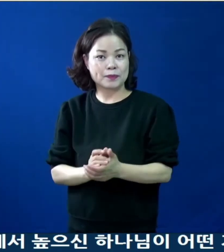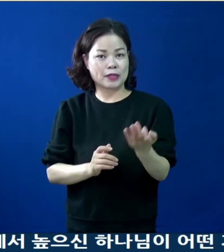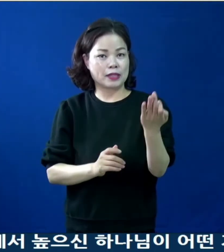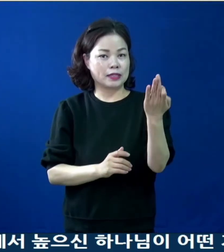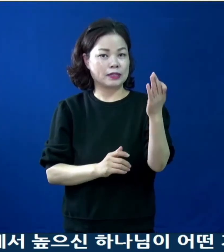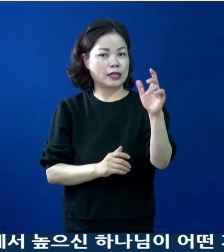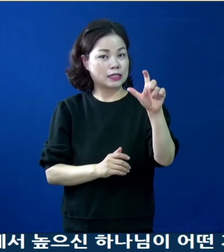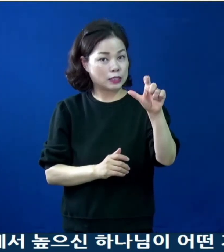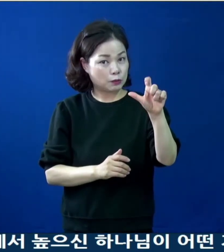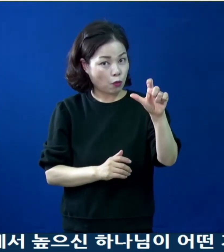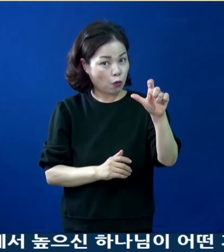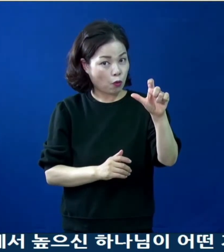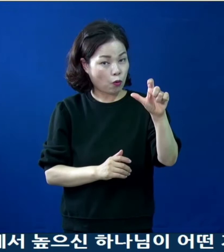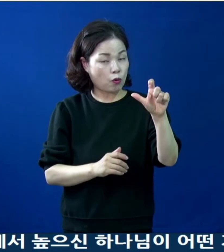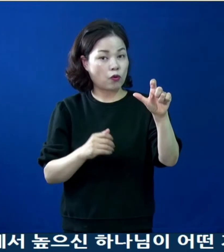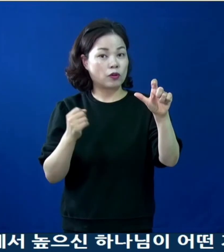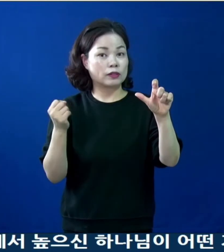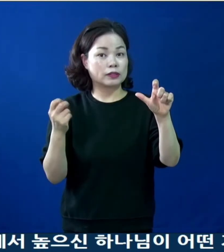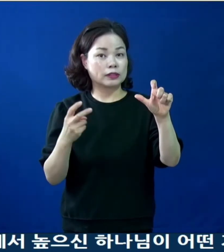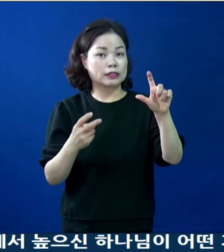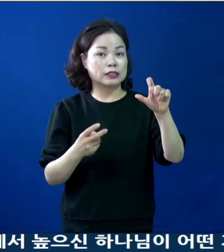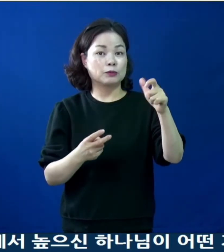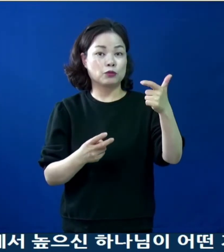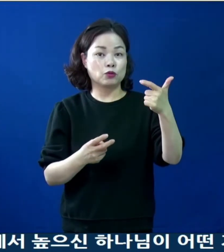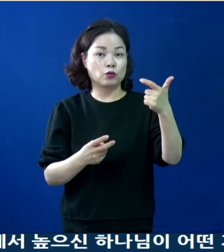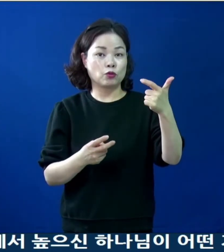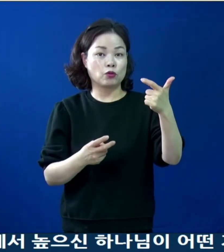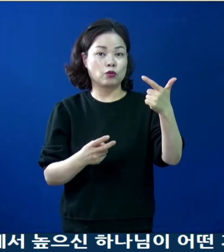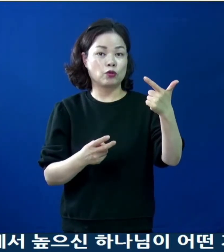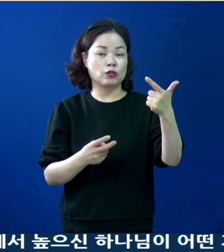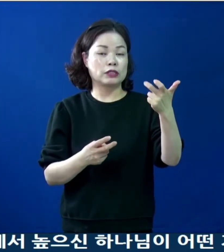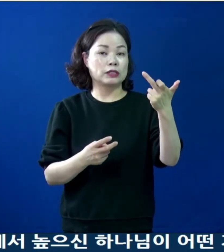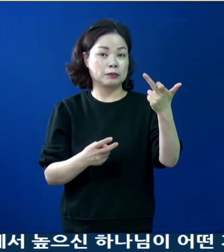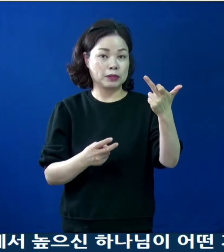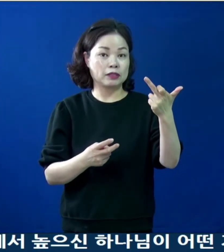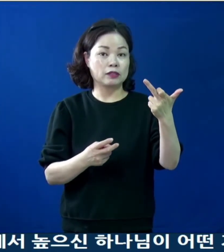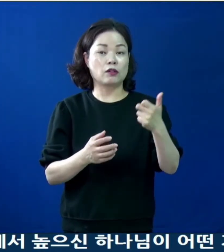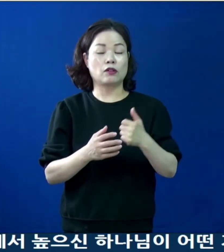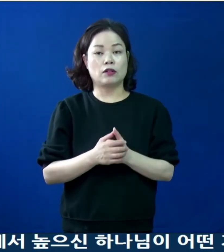14절 15절 그리고 16절을 한 절 건너 17절에